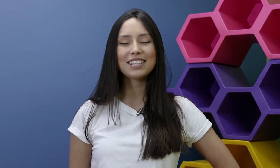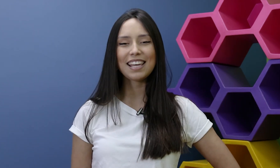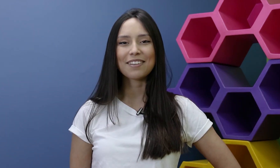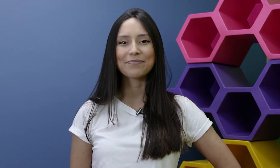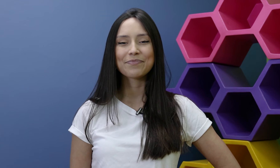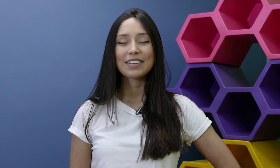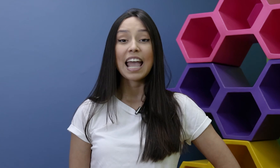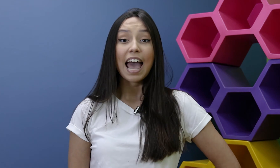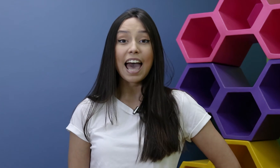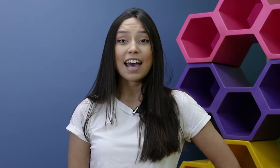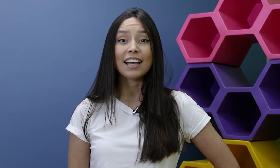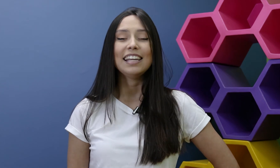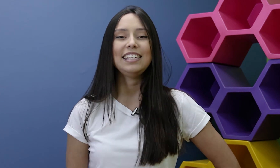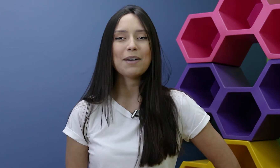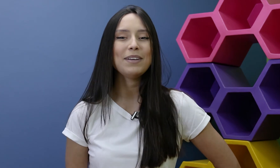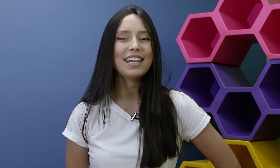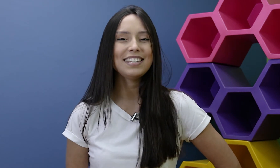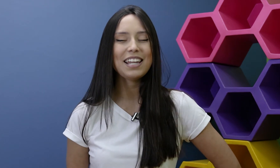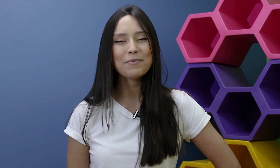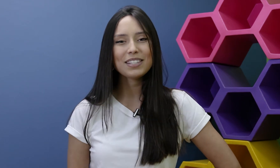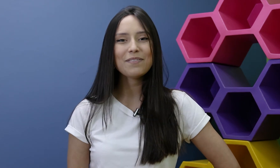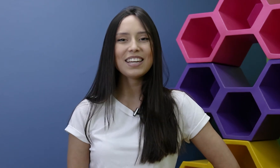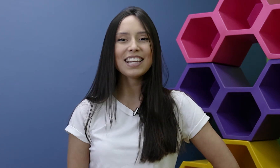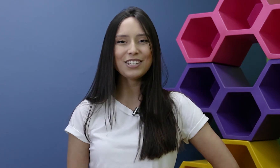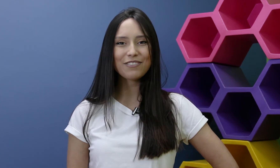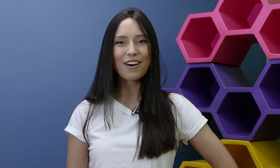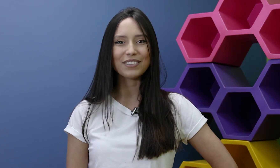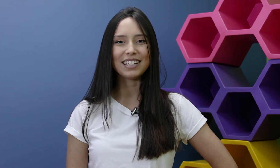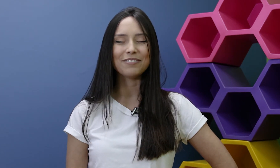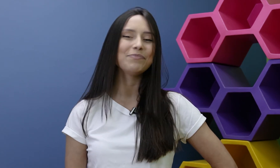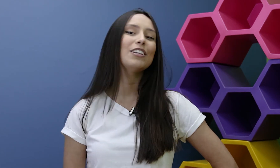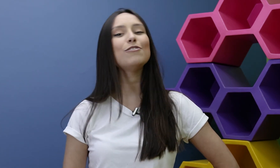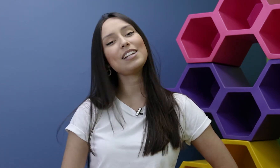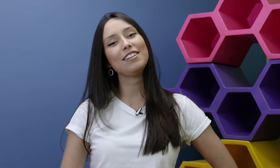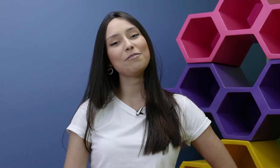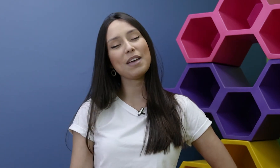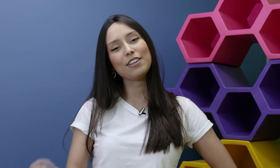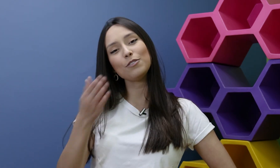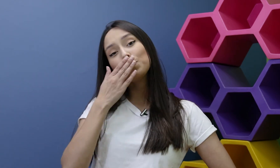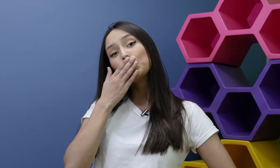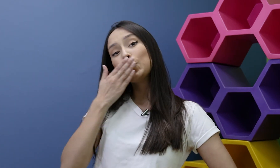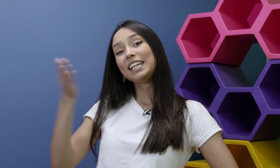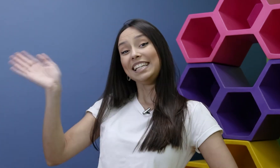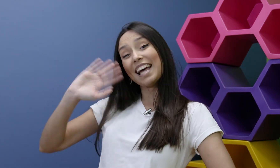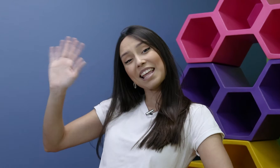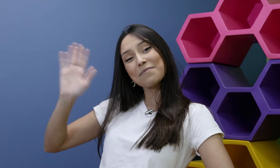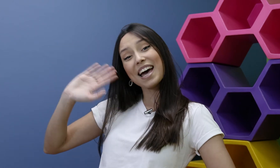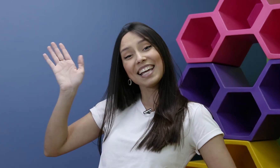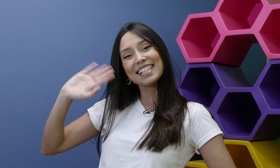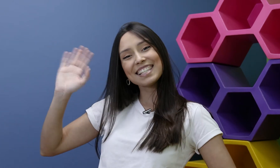você. Ah, e amanhã estaremos também aqui de volta. Um grande beijo e até mais!